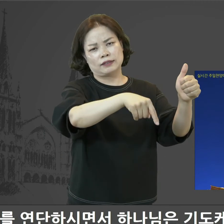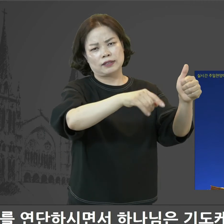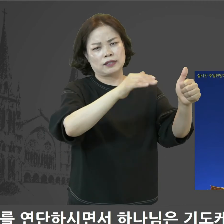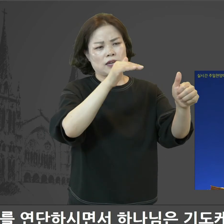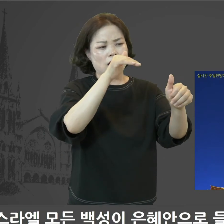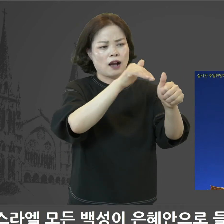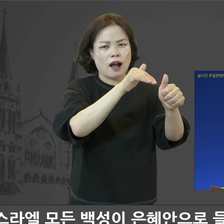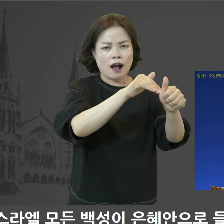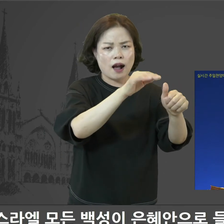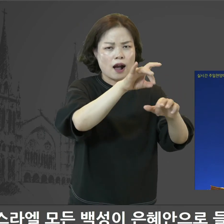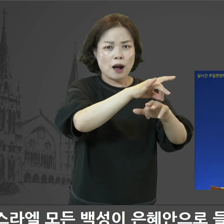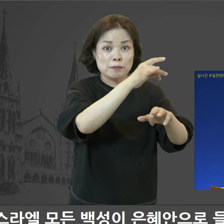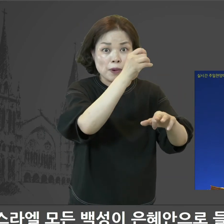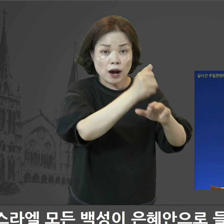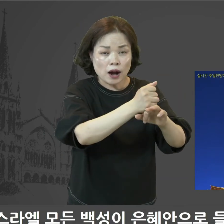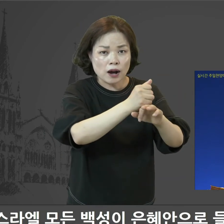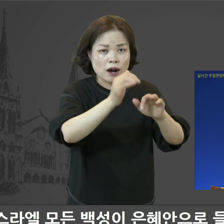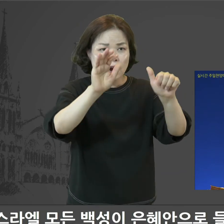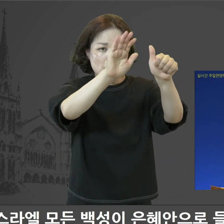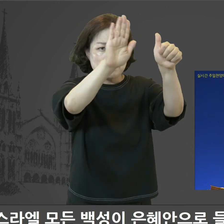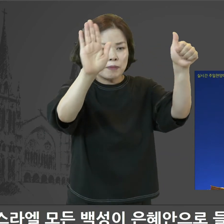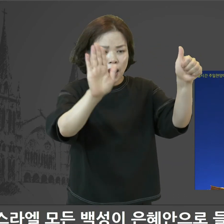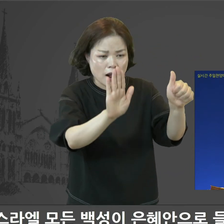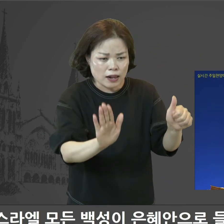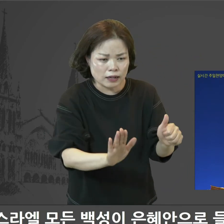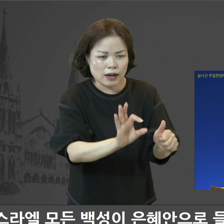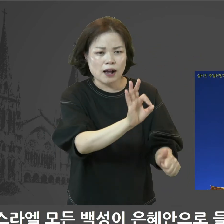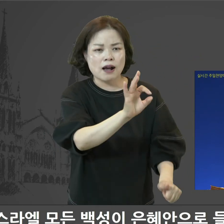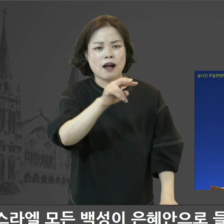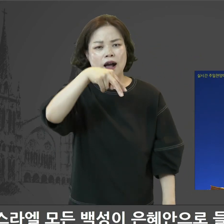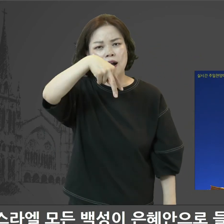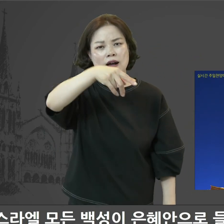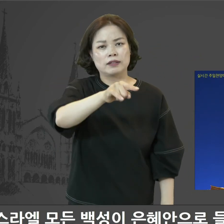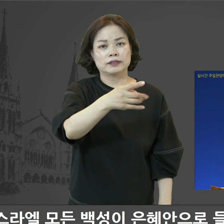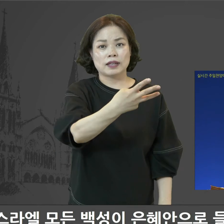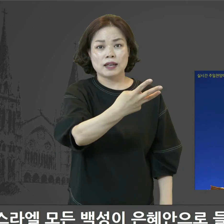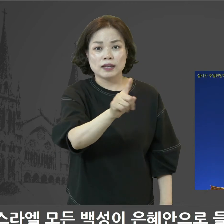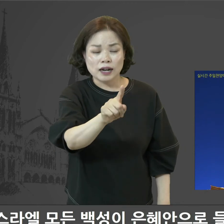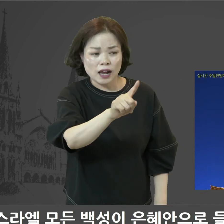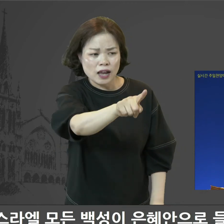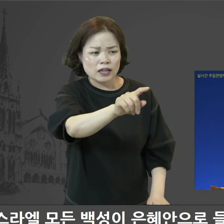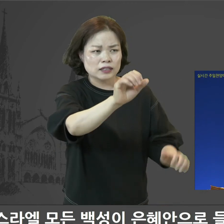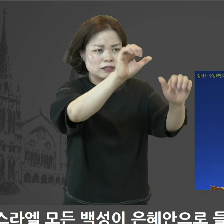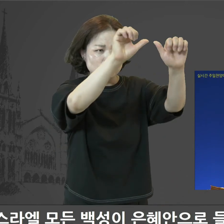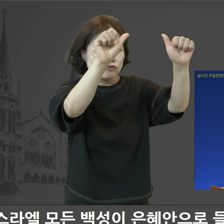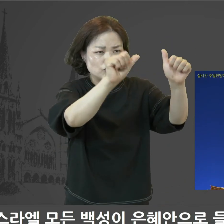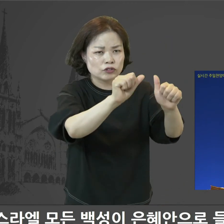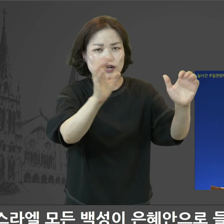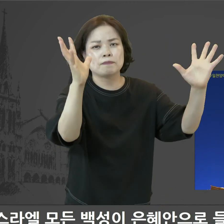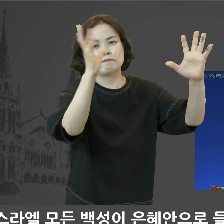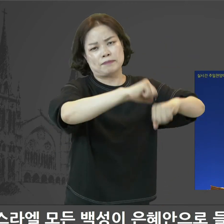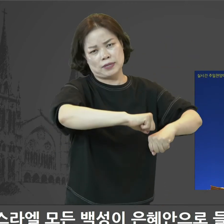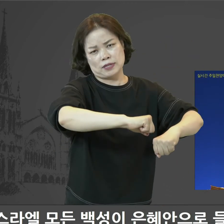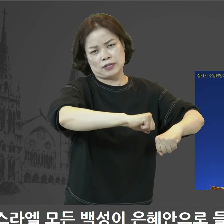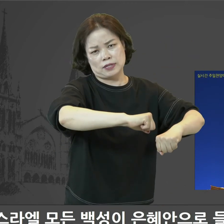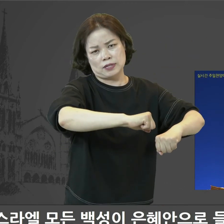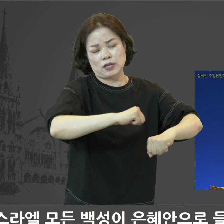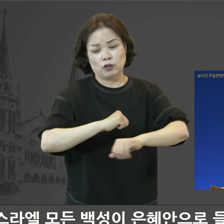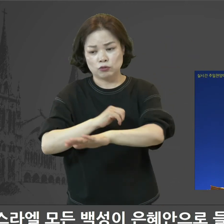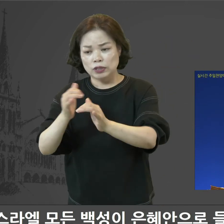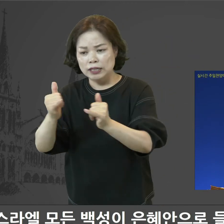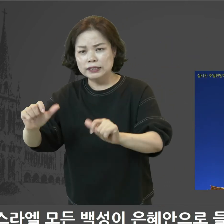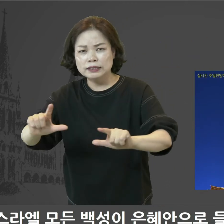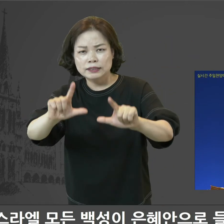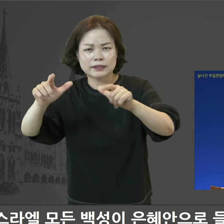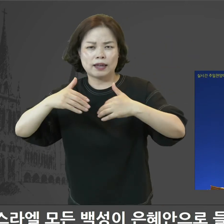아합 왕을 움직여서 바알과 아세라의 세상을 이룩하려는 이세벨의 세계를 무너뜨리려 하신 것입니다. 때로 우리의